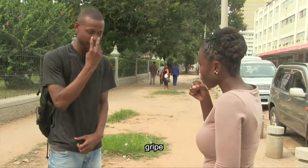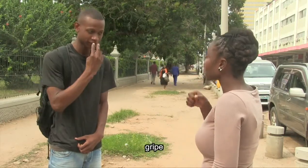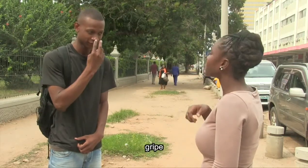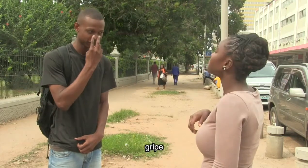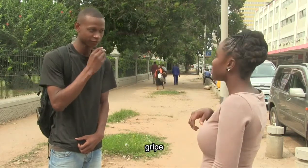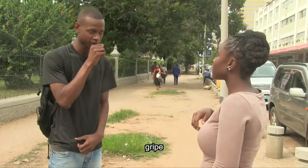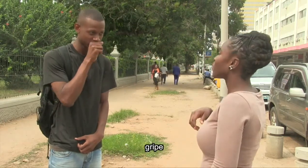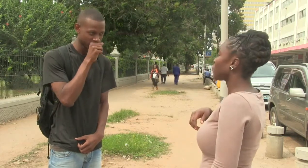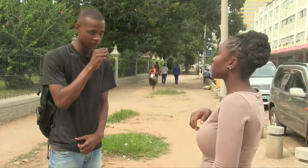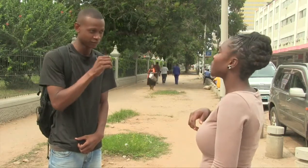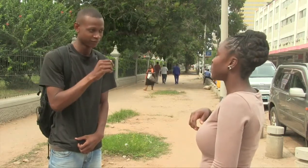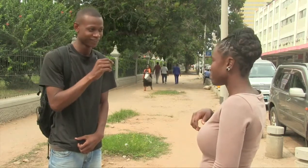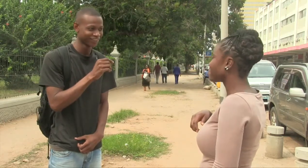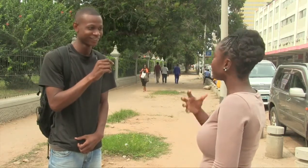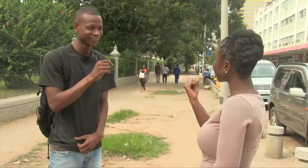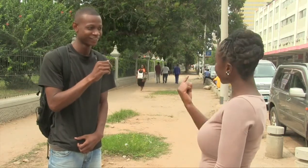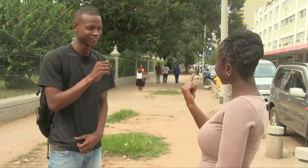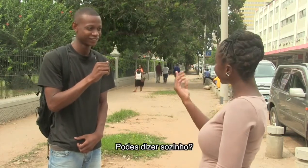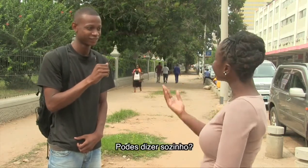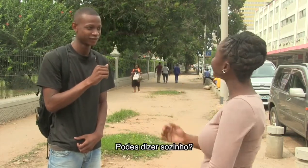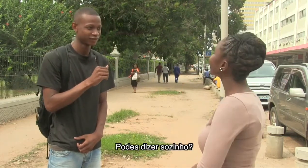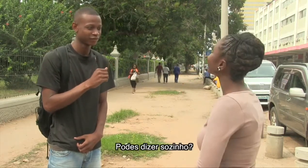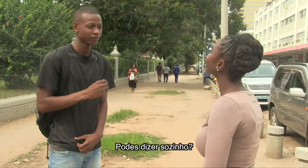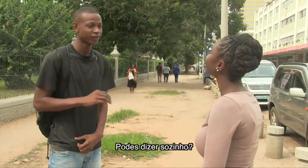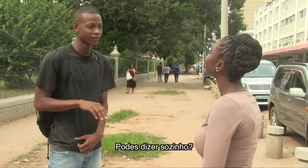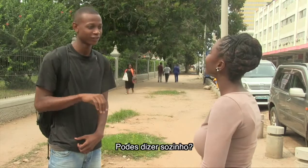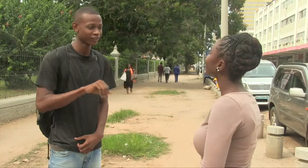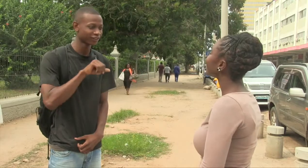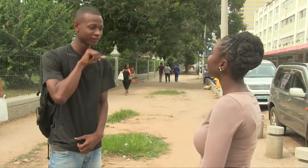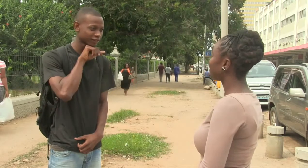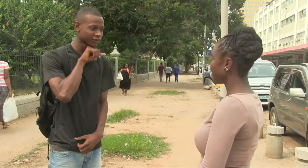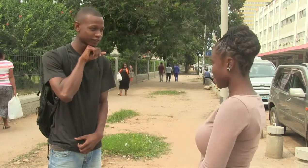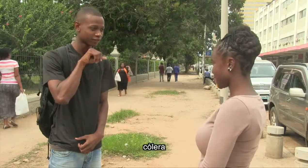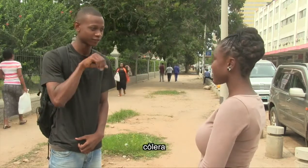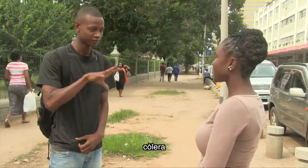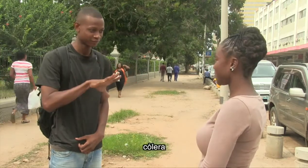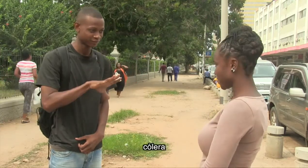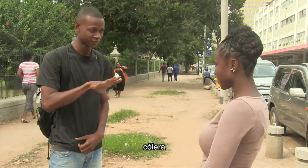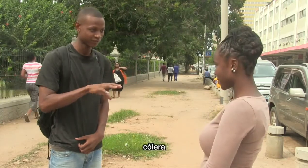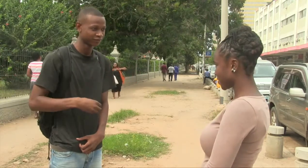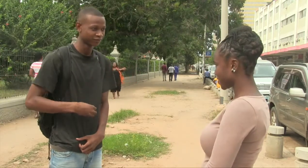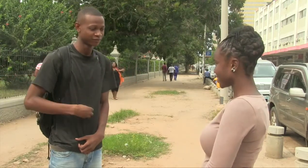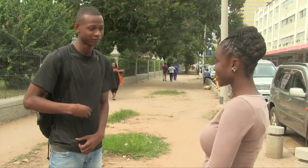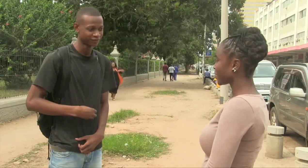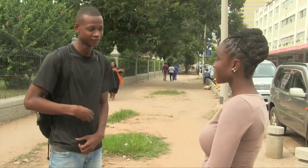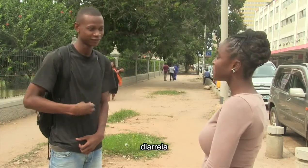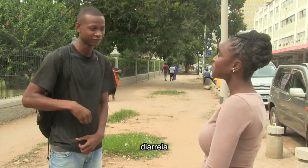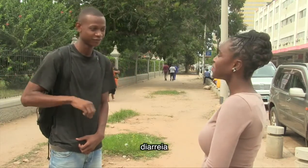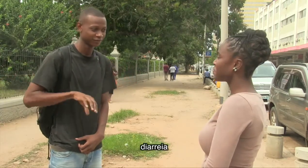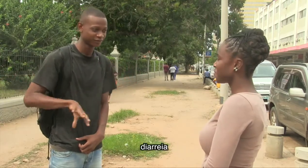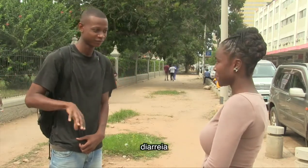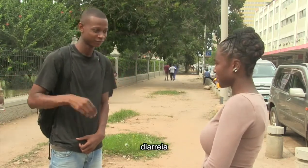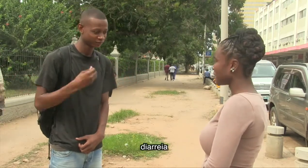gripe. Podes dizer sozinho? Cólera, diarreia,